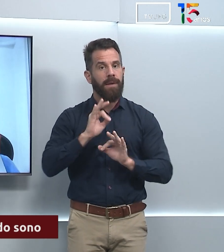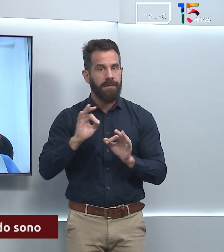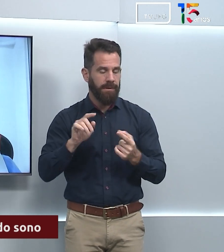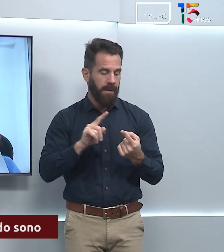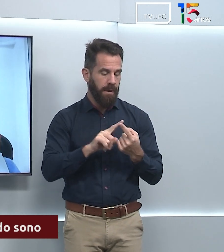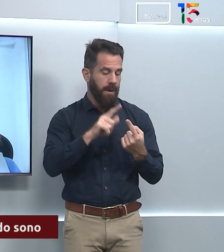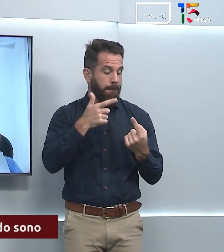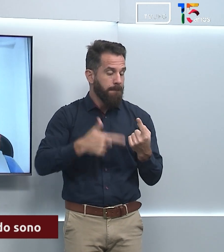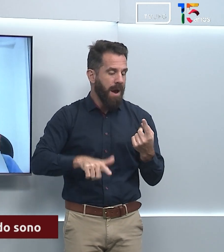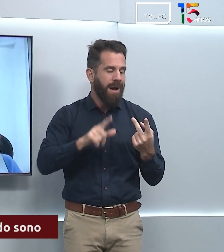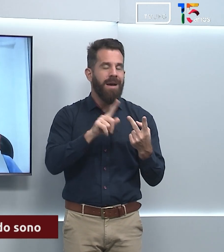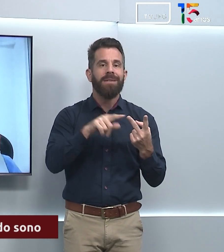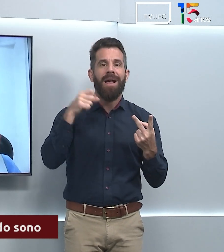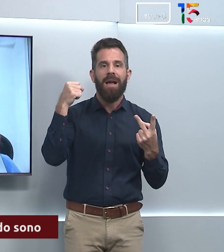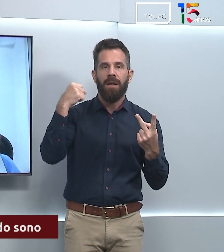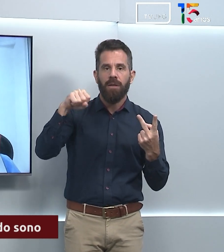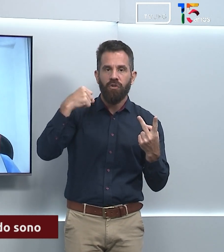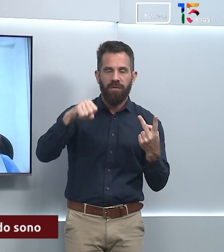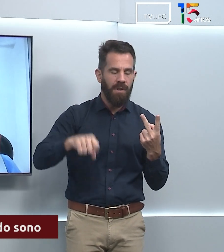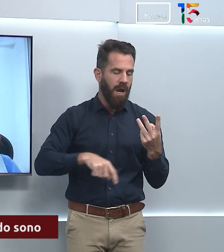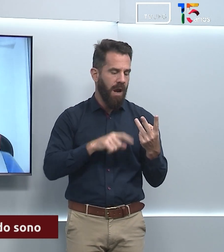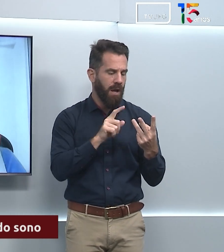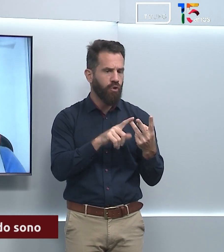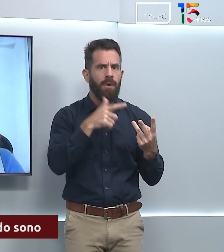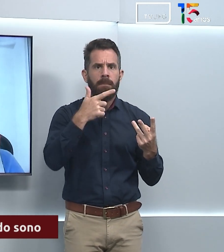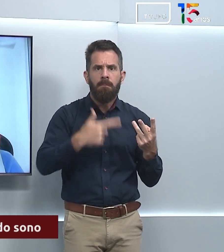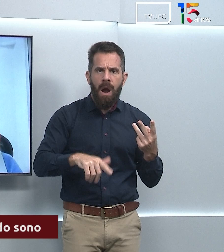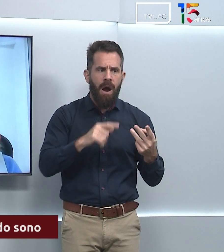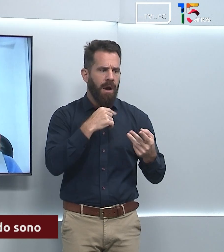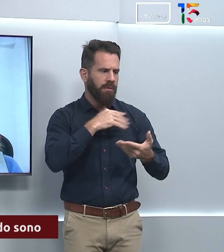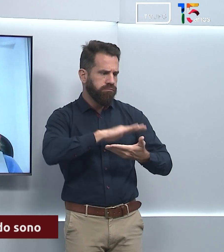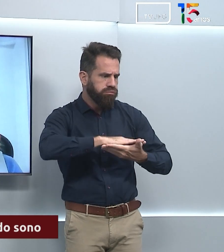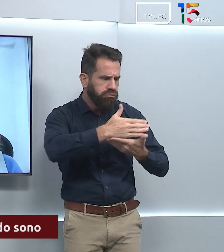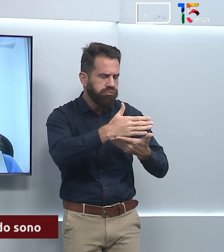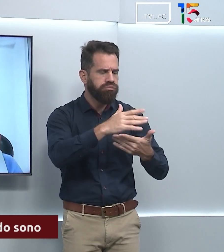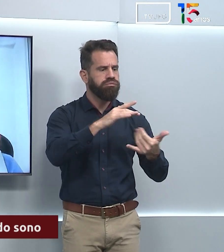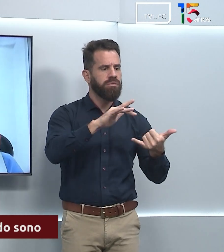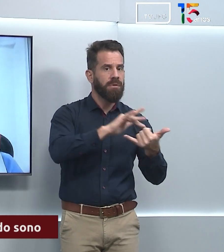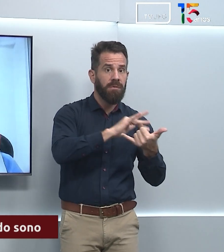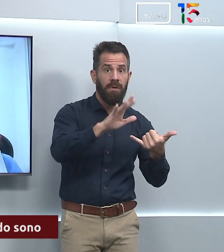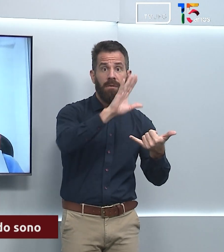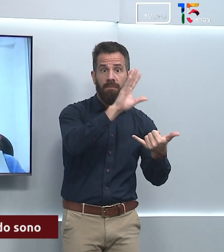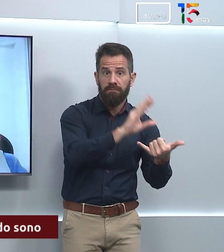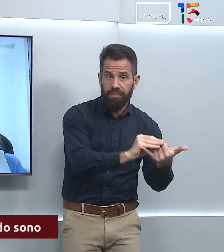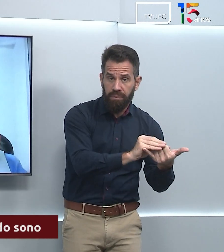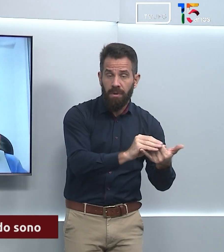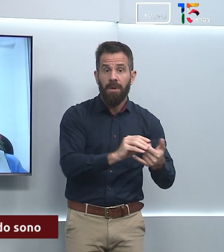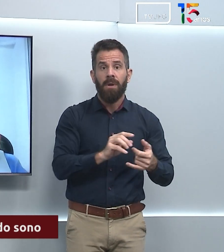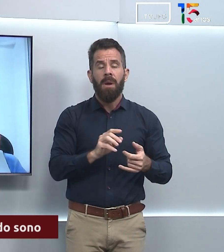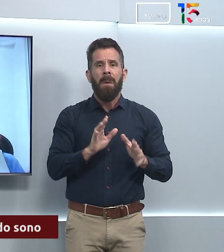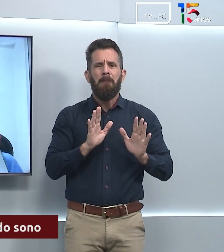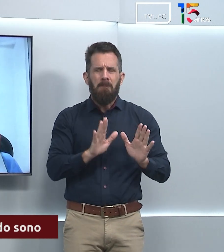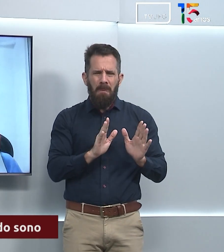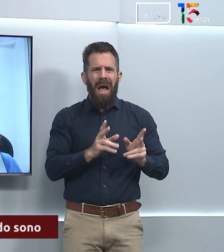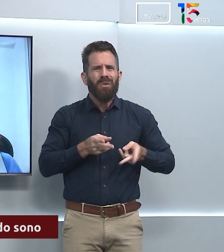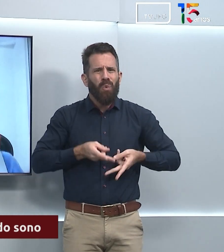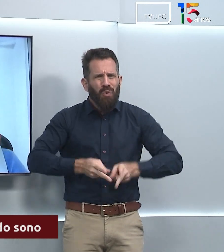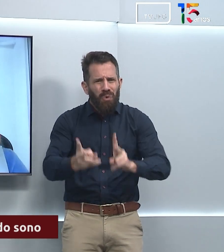física e tirar esse excesso de telas, e mesmo assim tem dificuldade para dormir, aí você tem que ver o que está acontecendo. De repente é um problema de